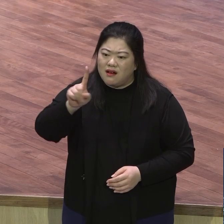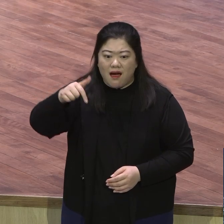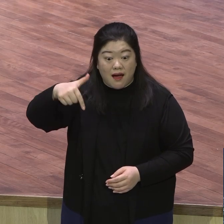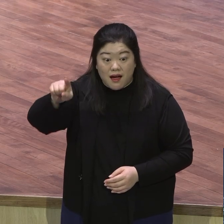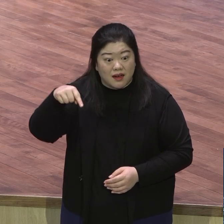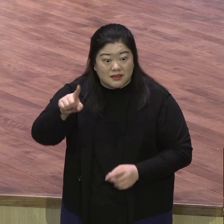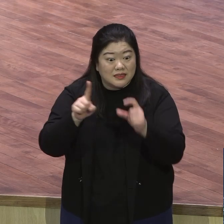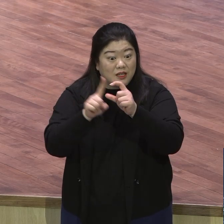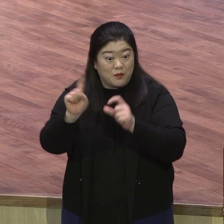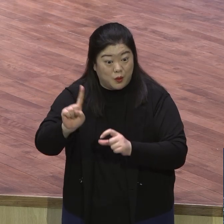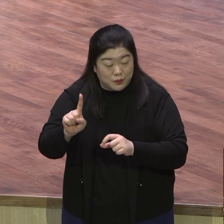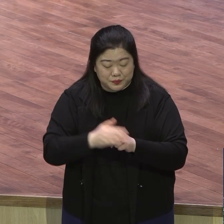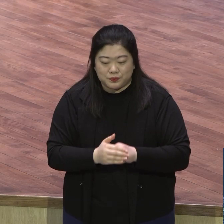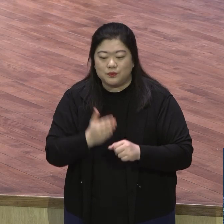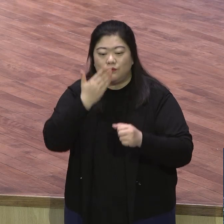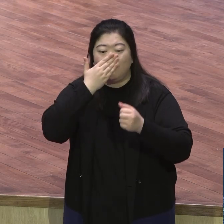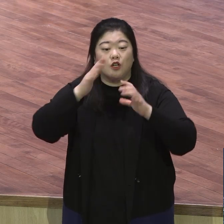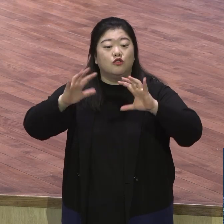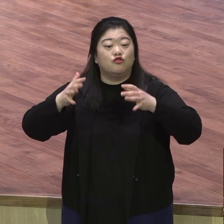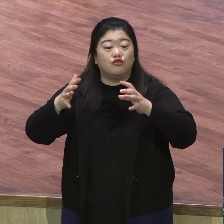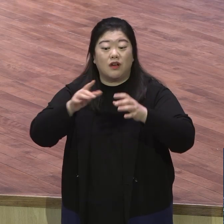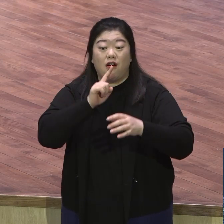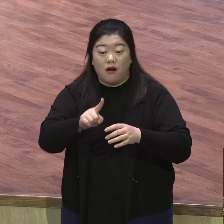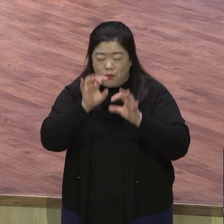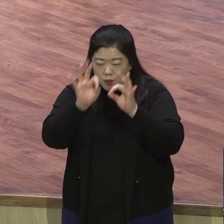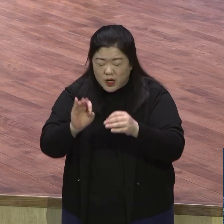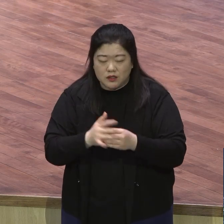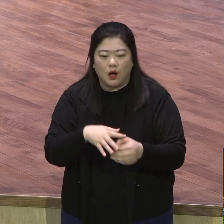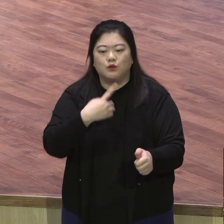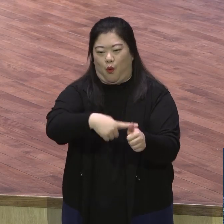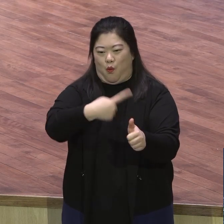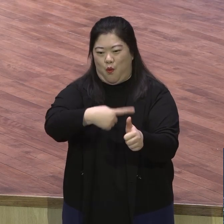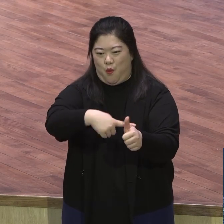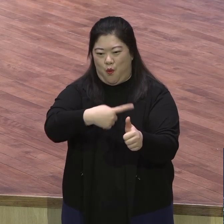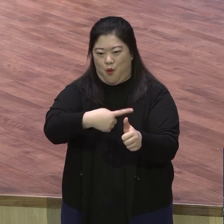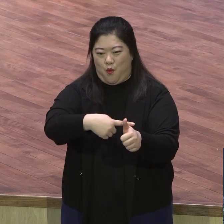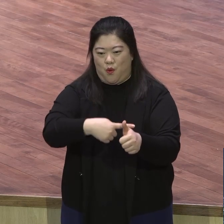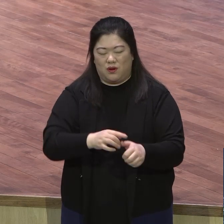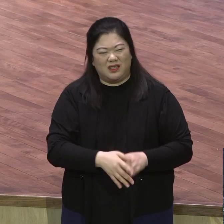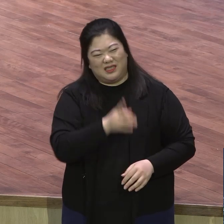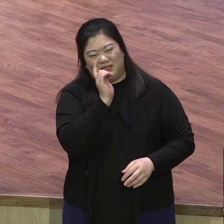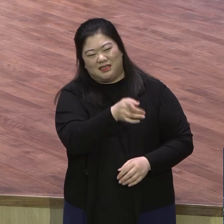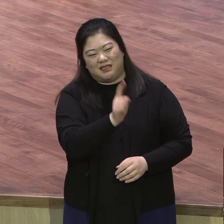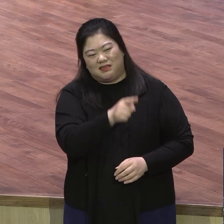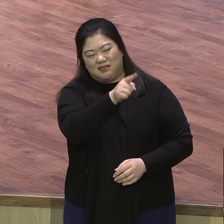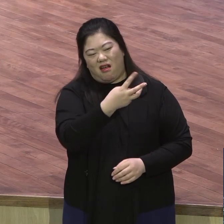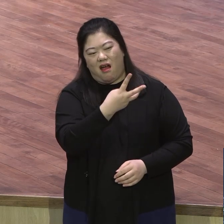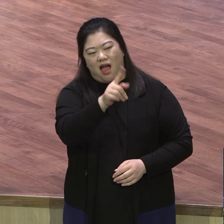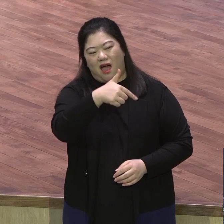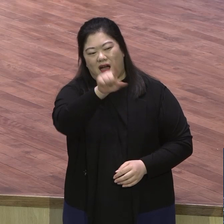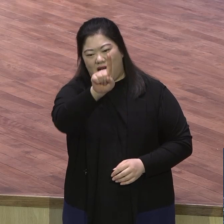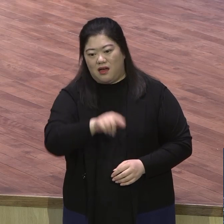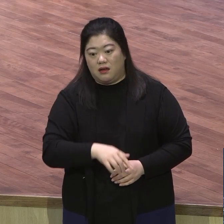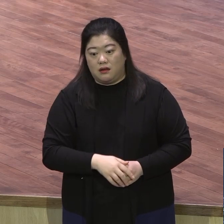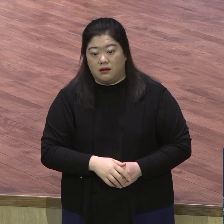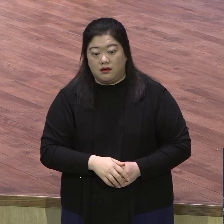라가라 이 말이 히브리 사람들의 욕설이라고 해요. 히브리 사람들의 욕할 때 라가라 속이 빈 놈